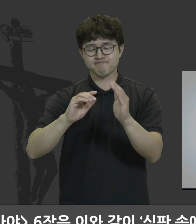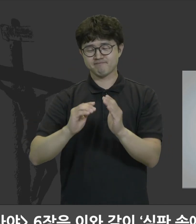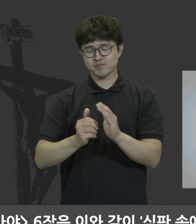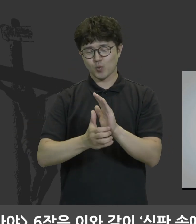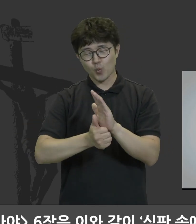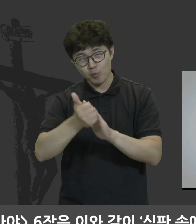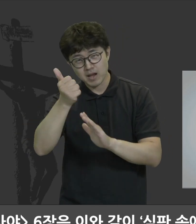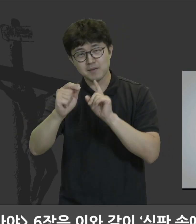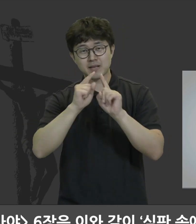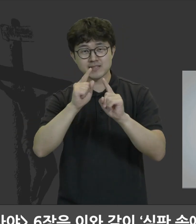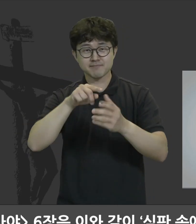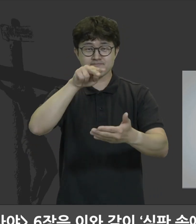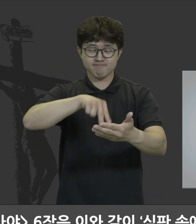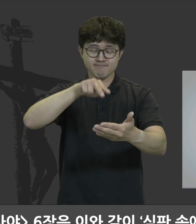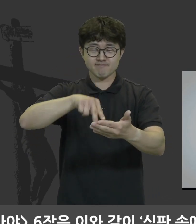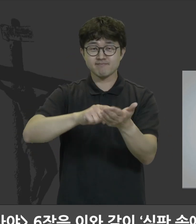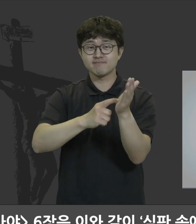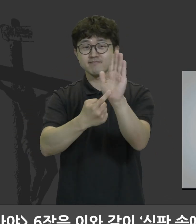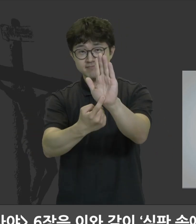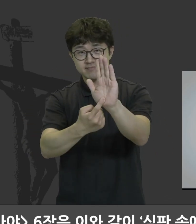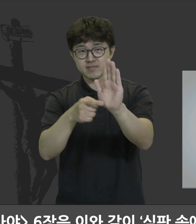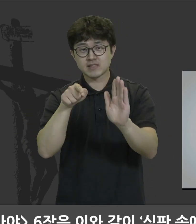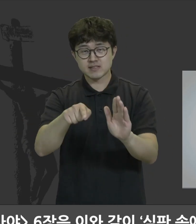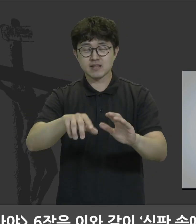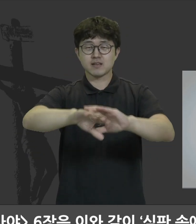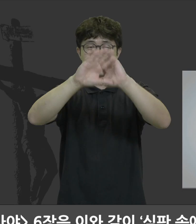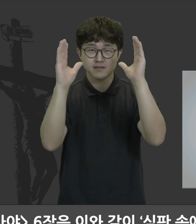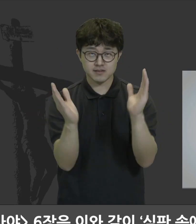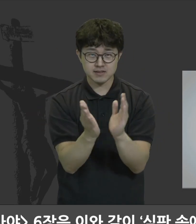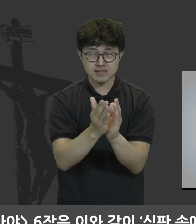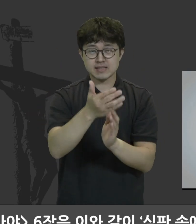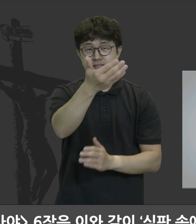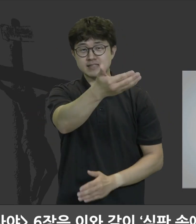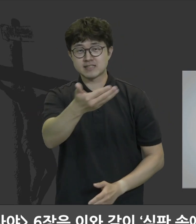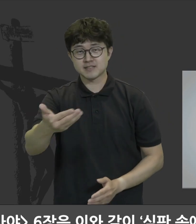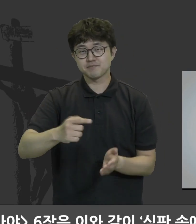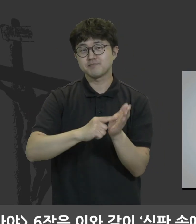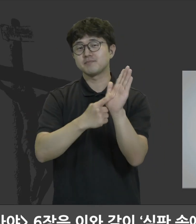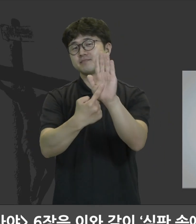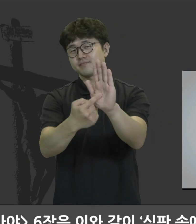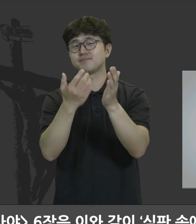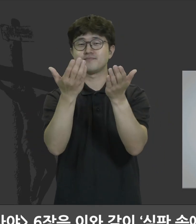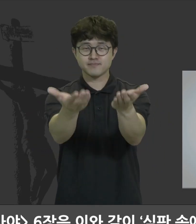빛나는 소망의 약속을 보여주며 본서 전체의 메시지를 드러냅니다.